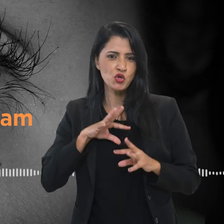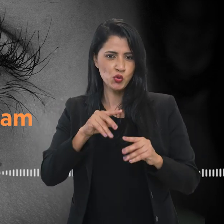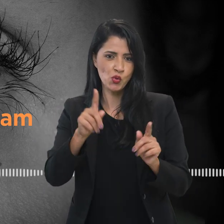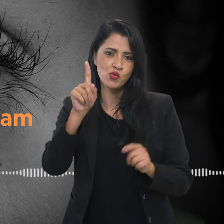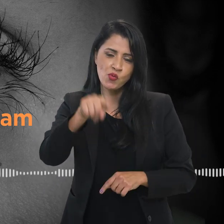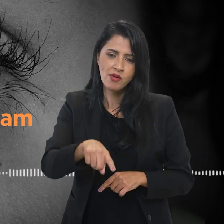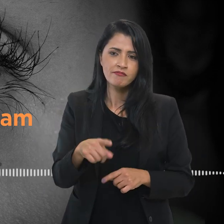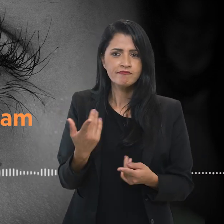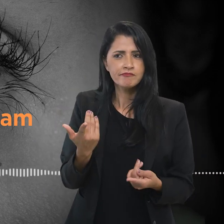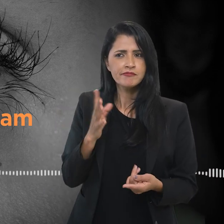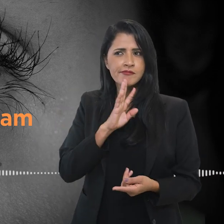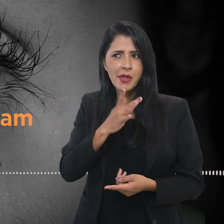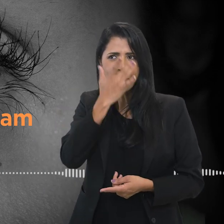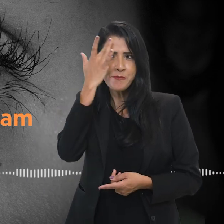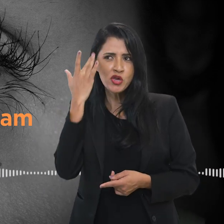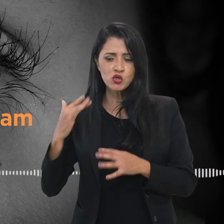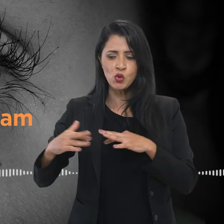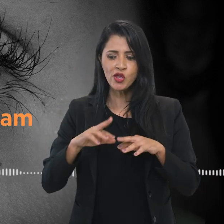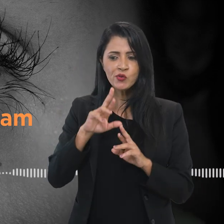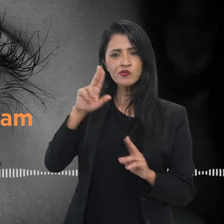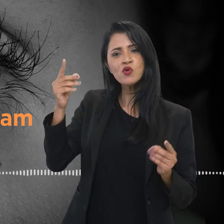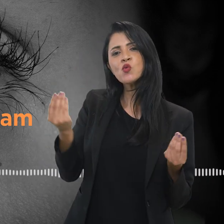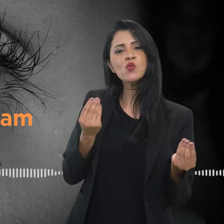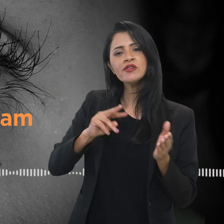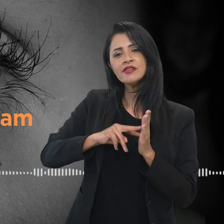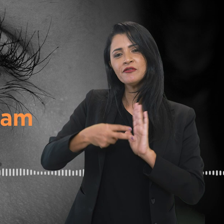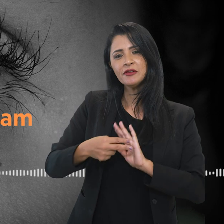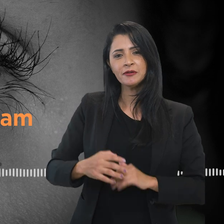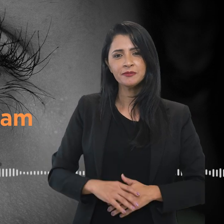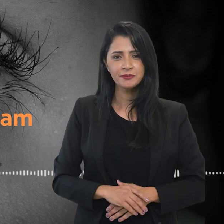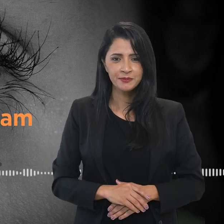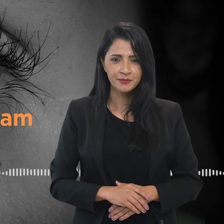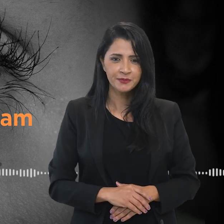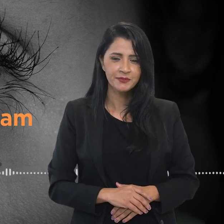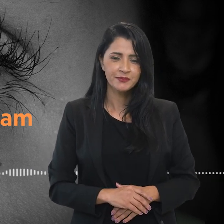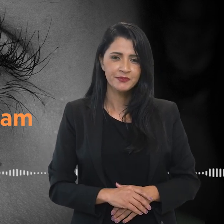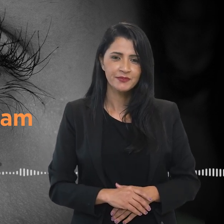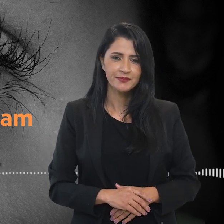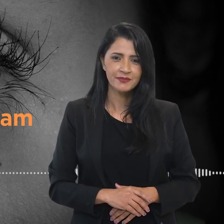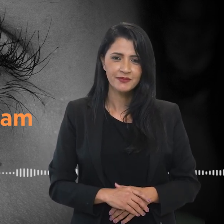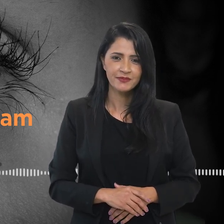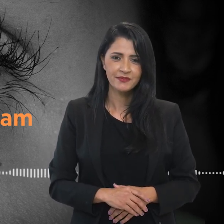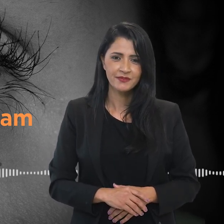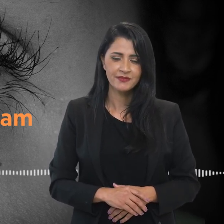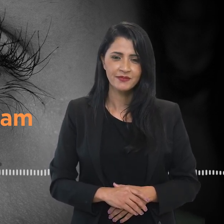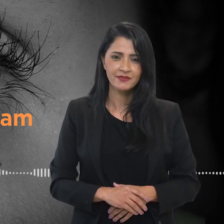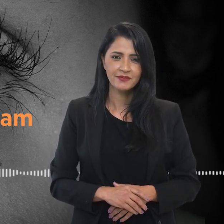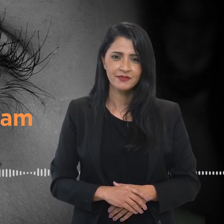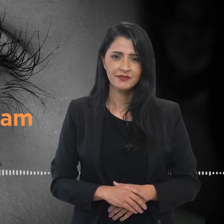Neurodiverso todos somos, então acho que o bacana é o que é ser uma pessoa neurodivergente.